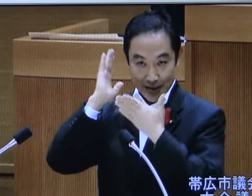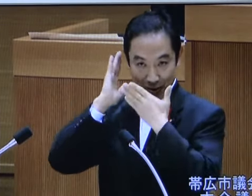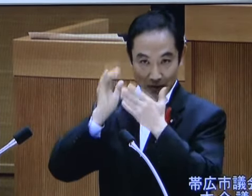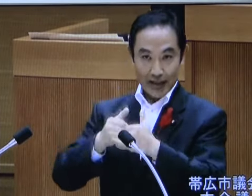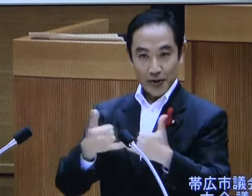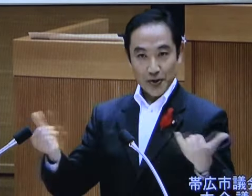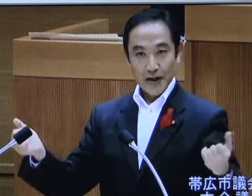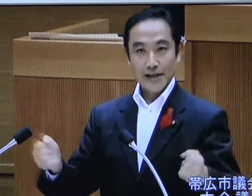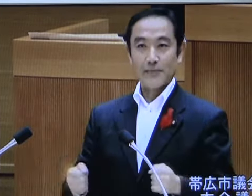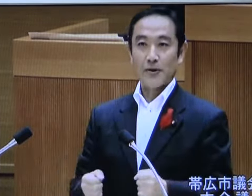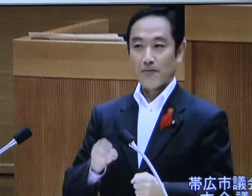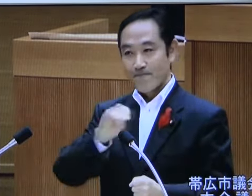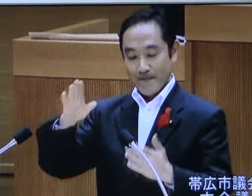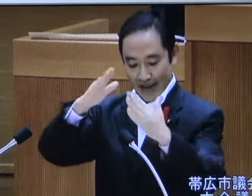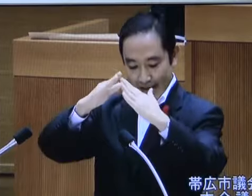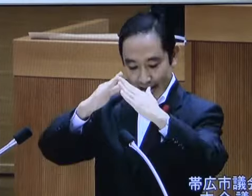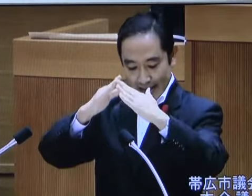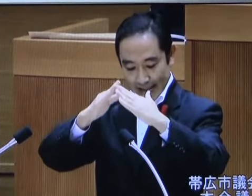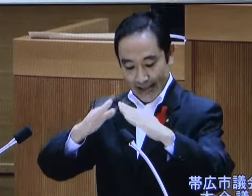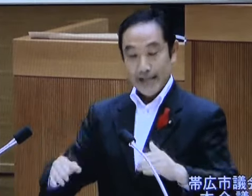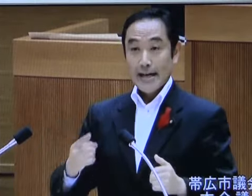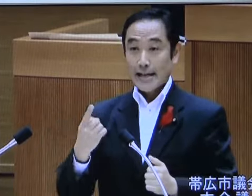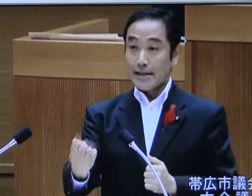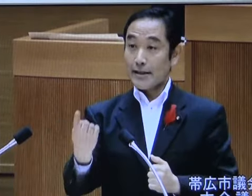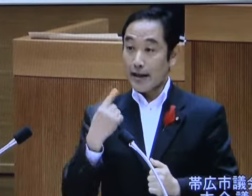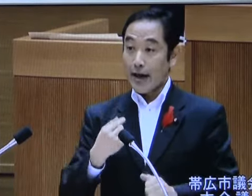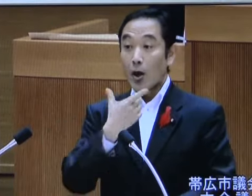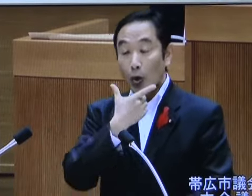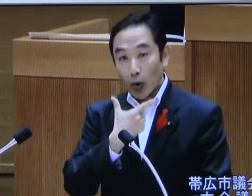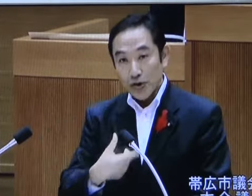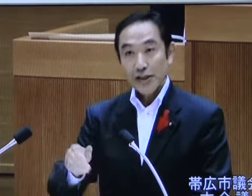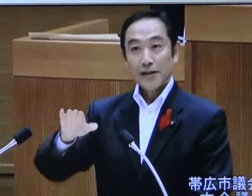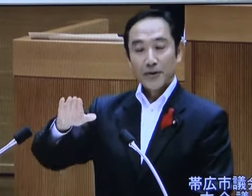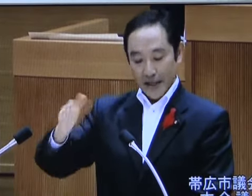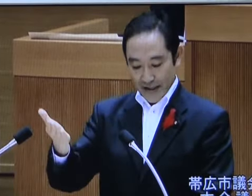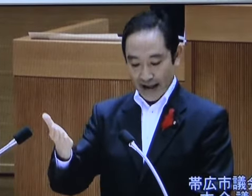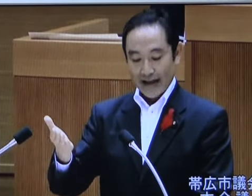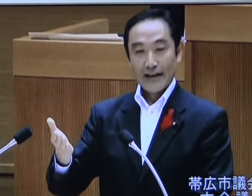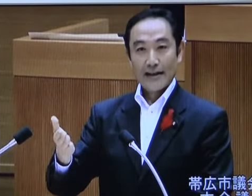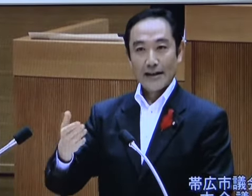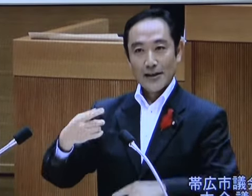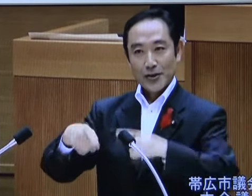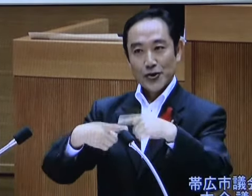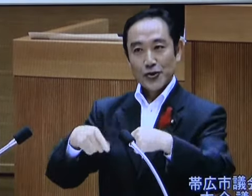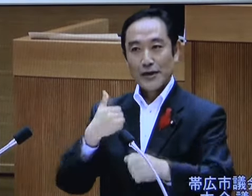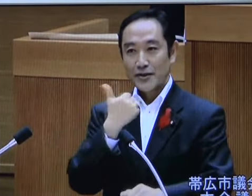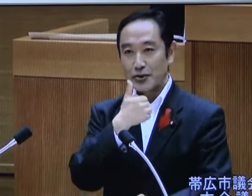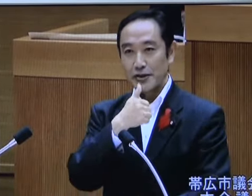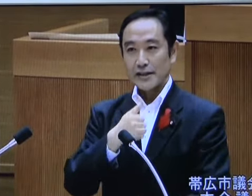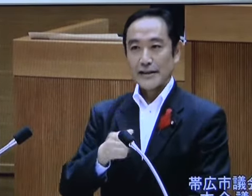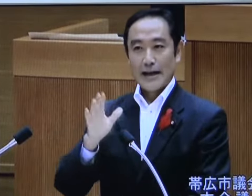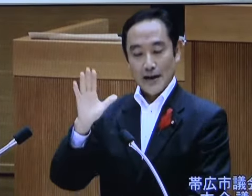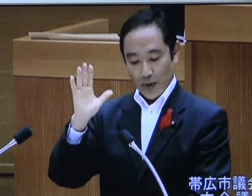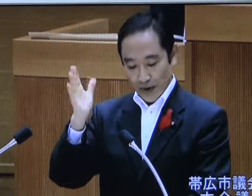聴覚障害者も議会に来てほしいのですが、手話通訳がおり